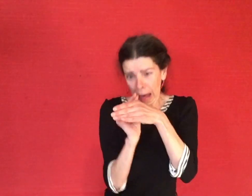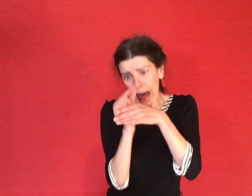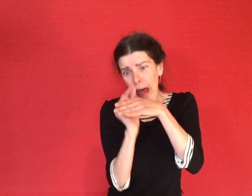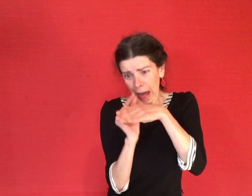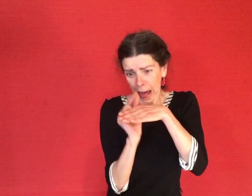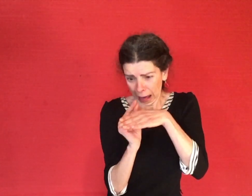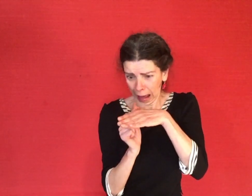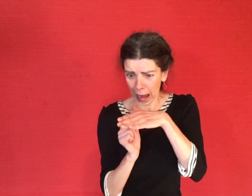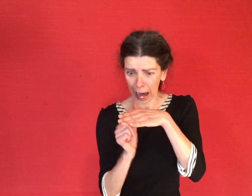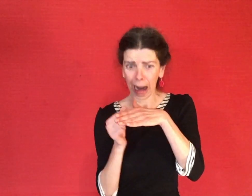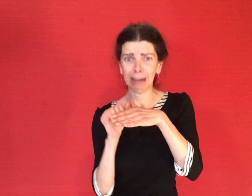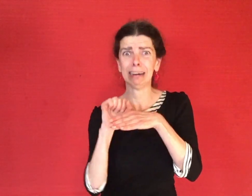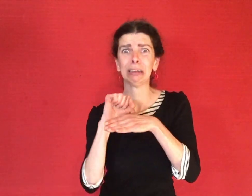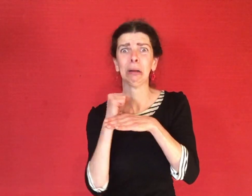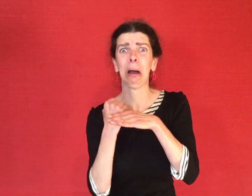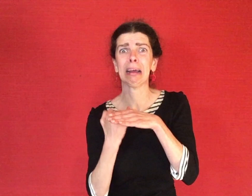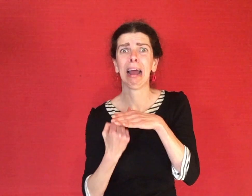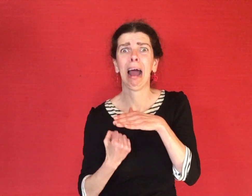remonter à la surface, il va se noyer.